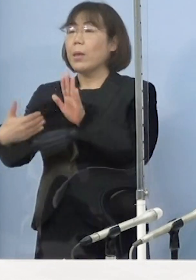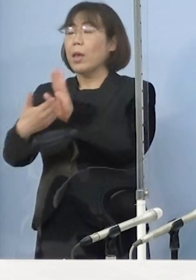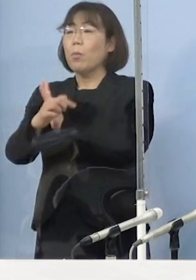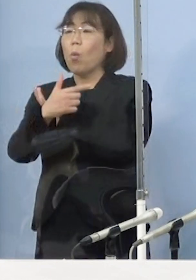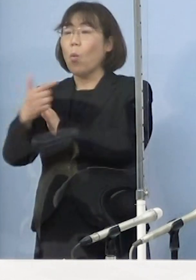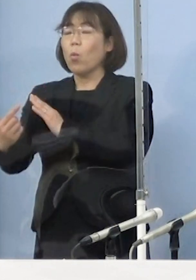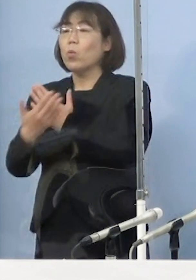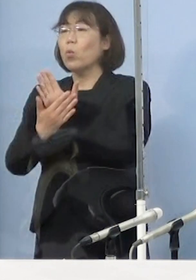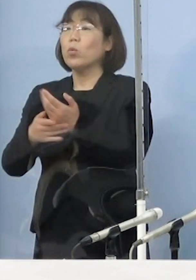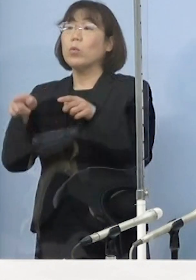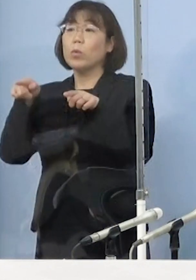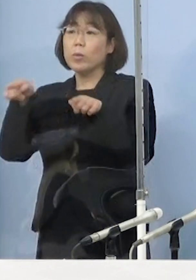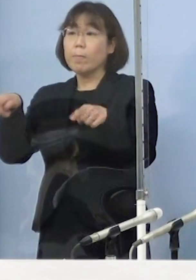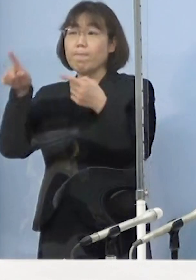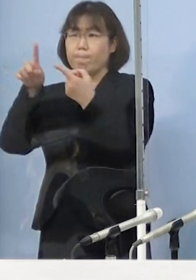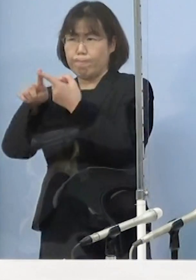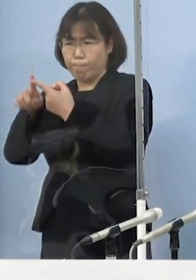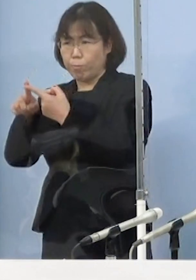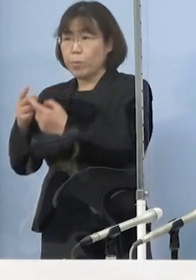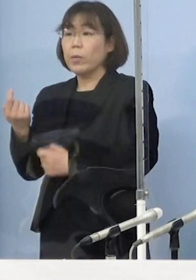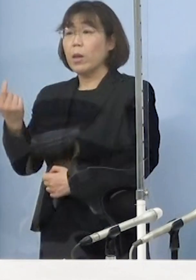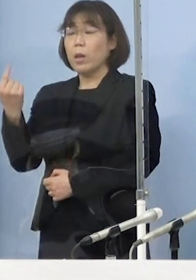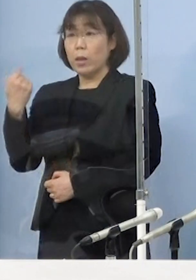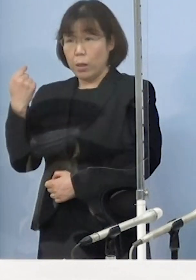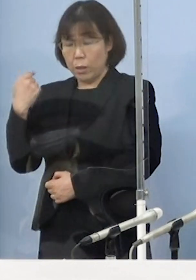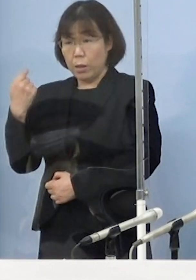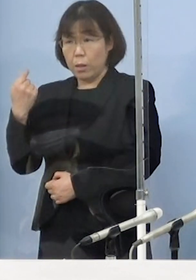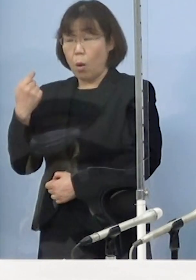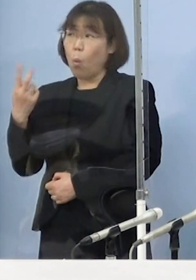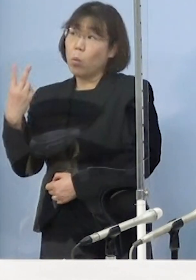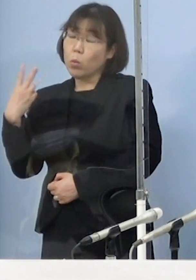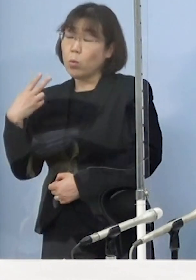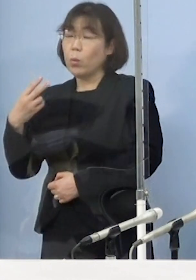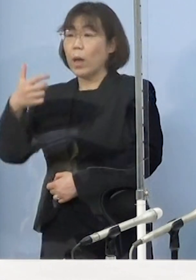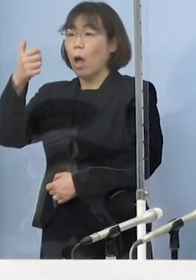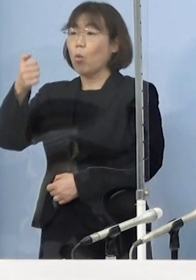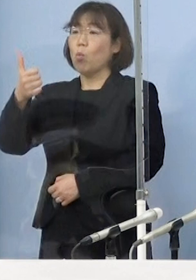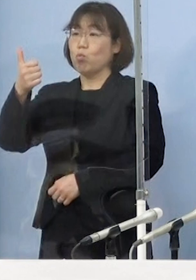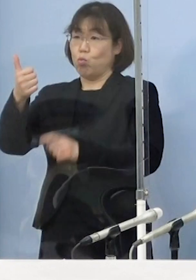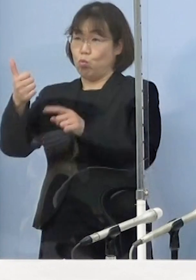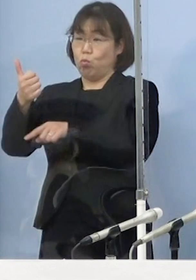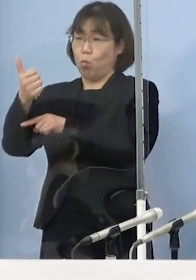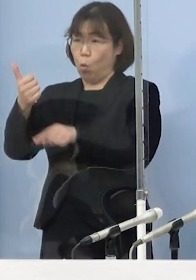こちらの適用になって、昨日が おとといが55、